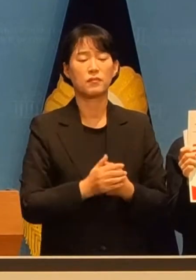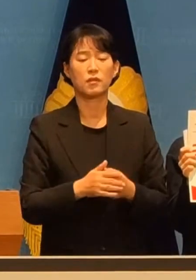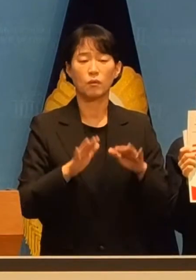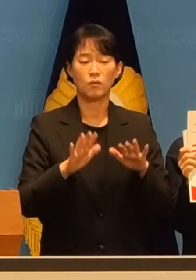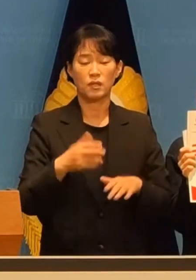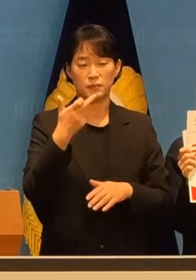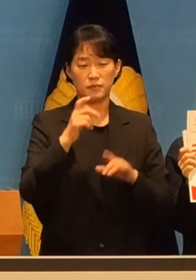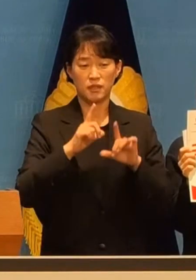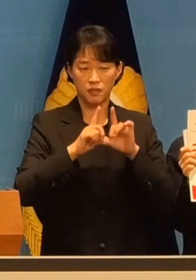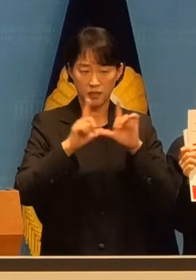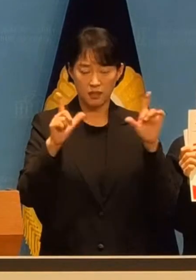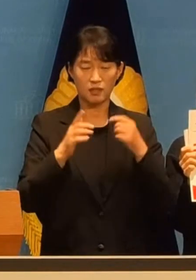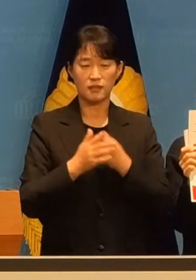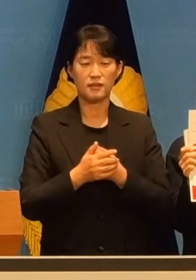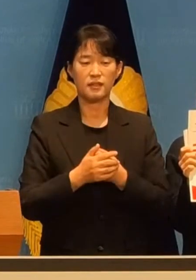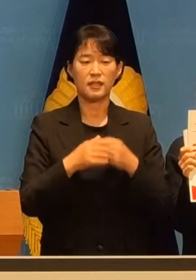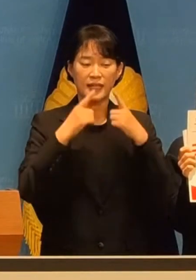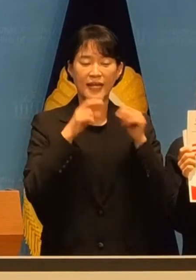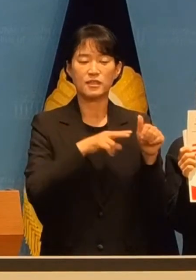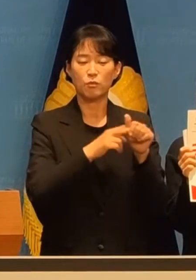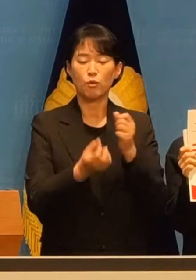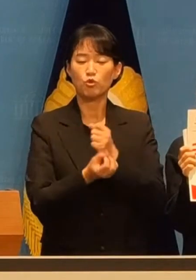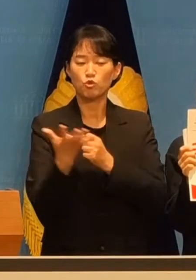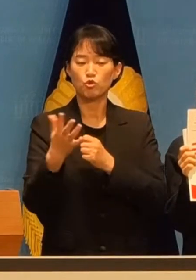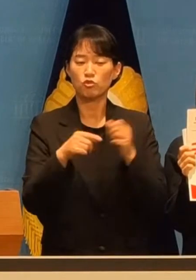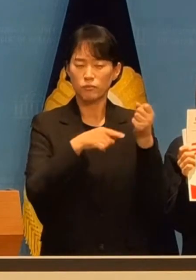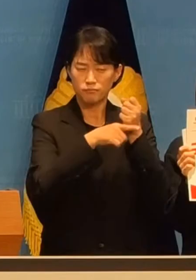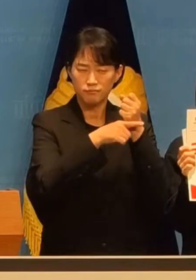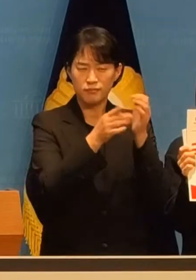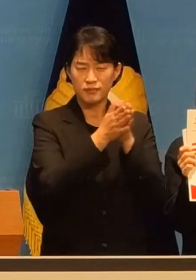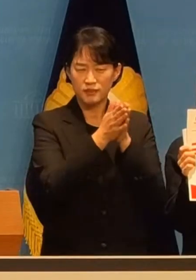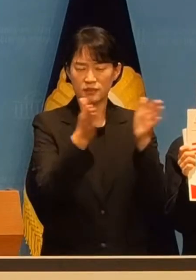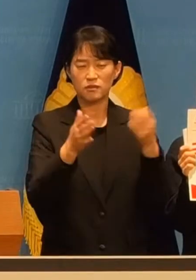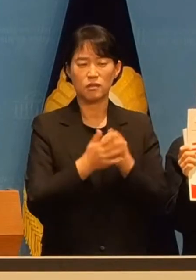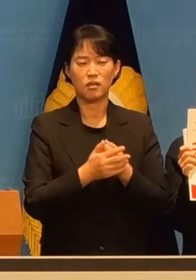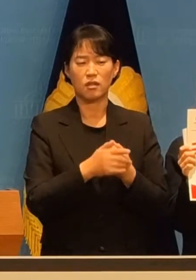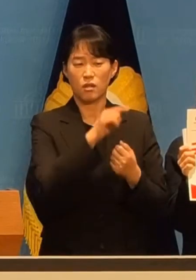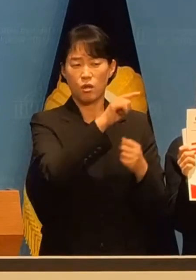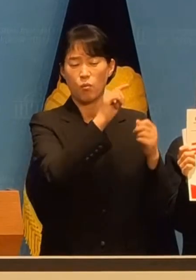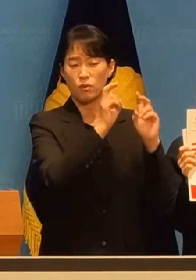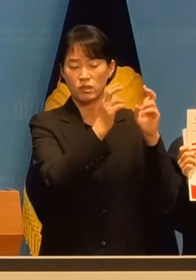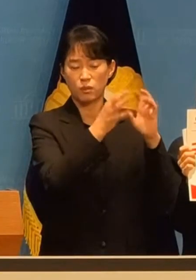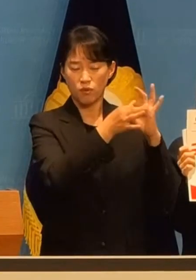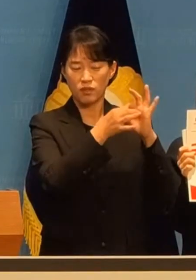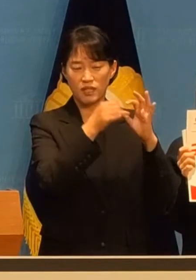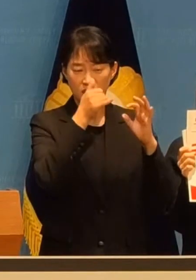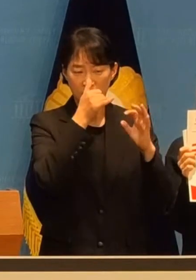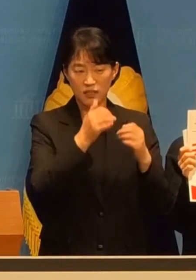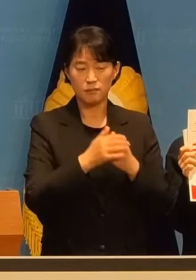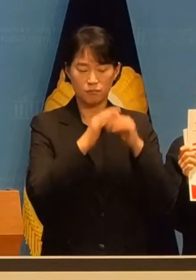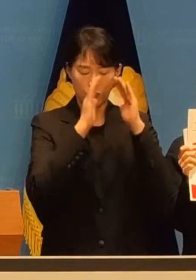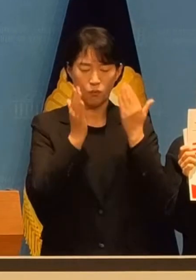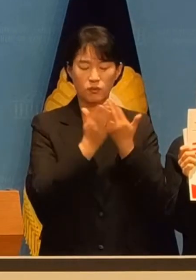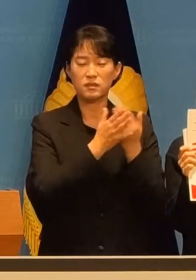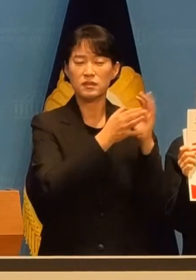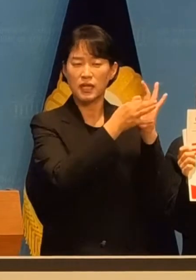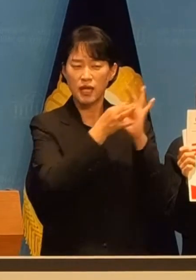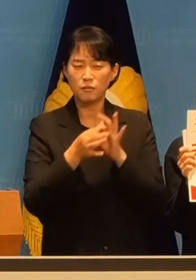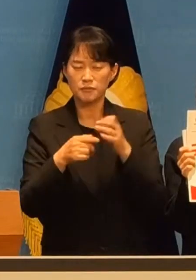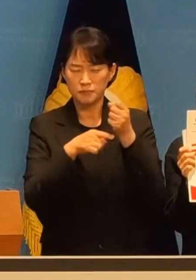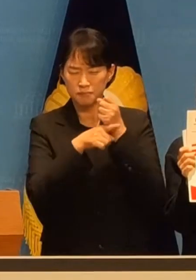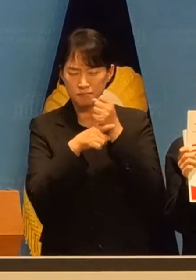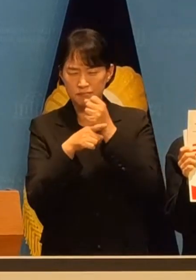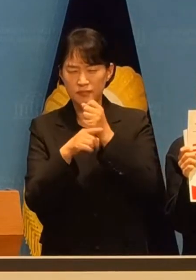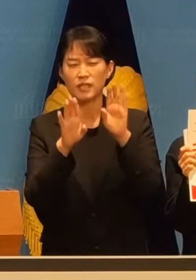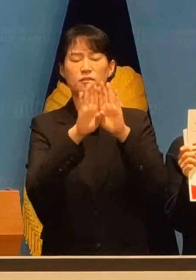17일 가방위의 개인정보 유출 청문회를 시작으로 쿠팡과 연관된 국회 상임위원회의 연속적인 청문회